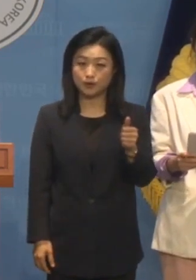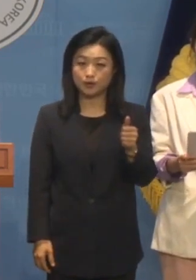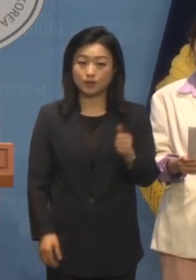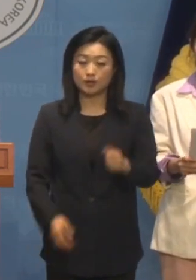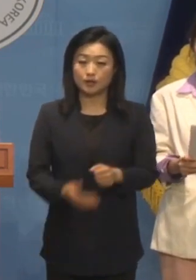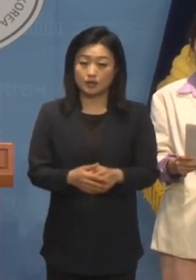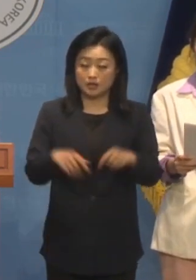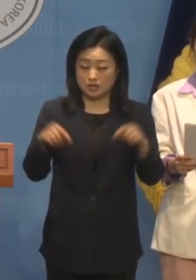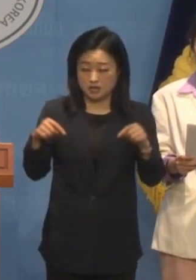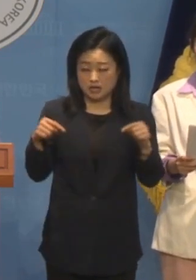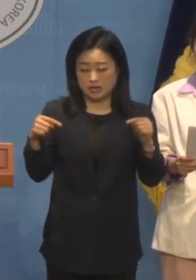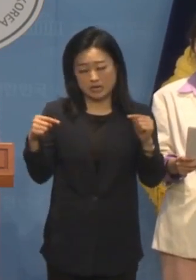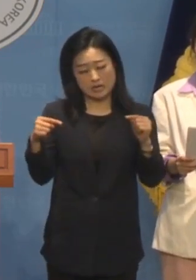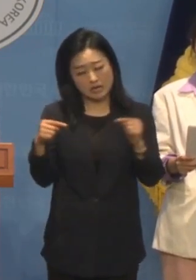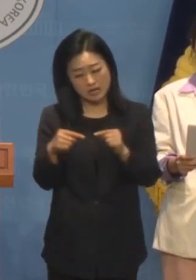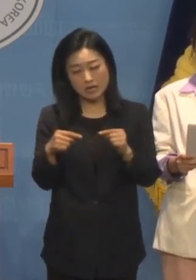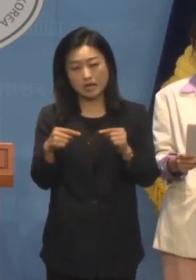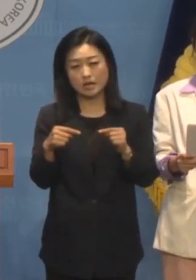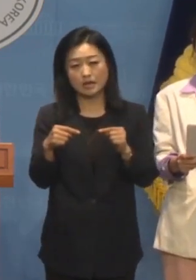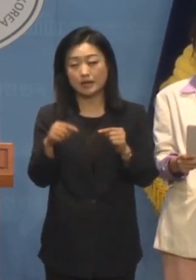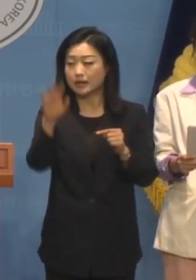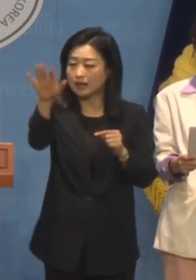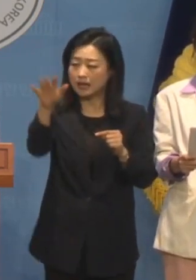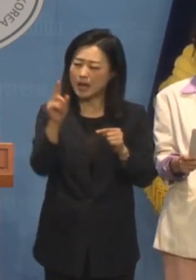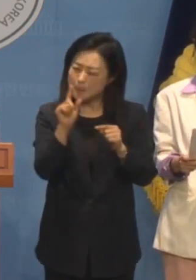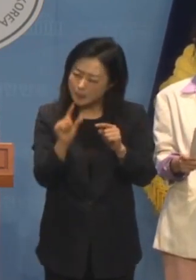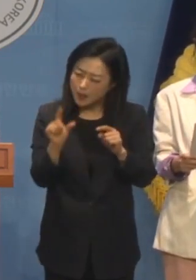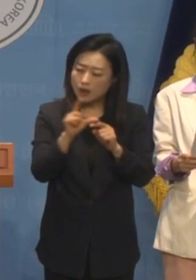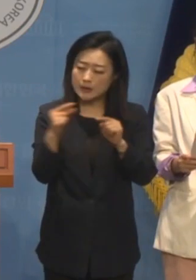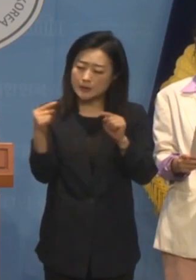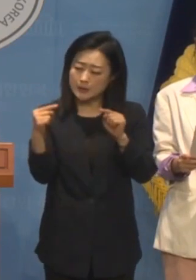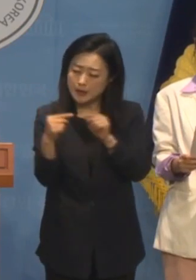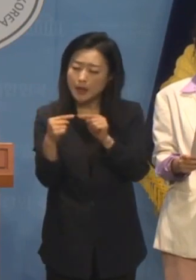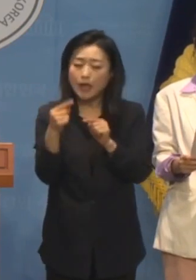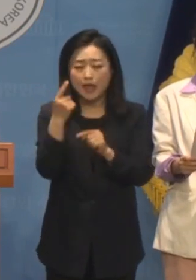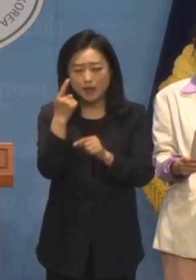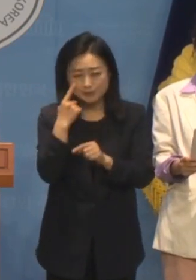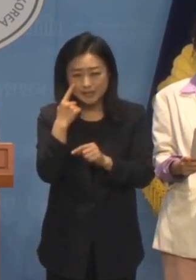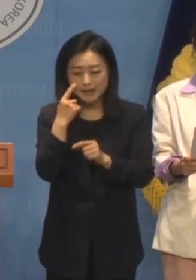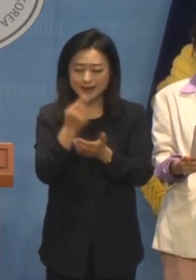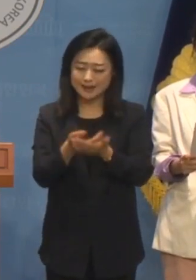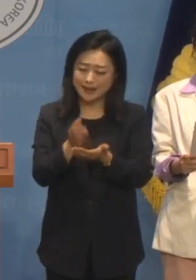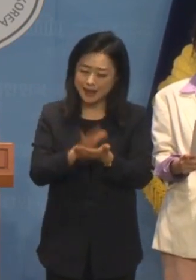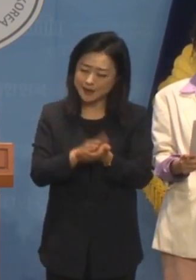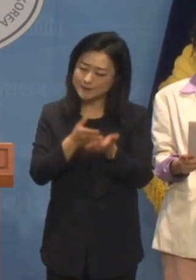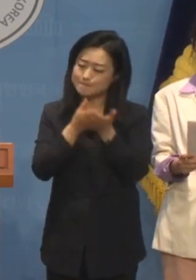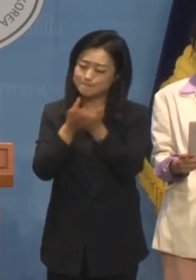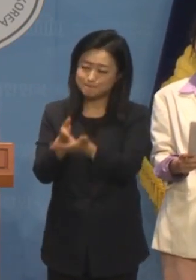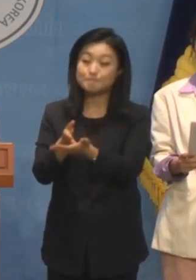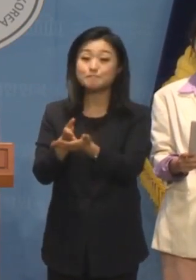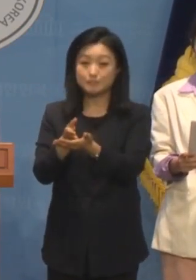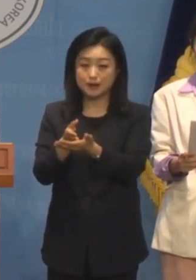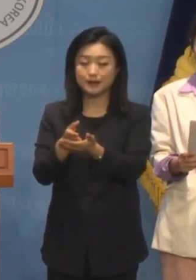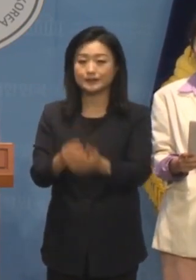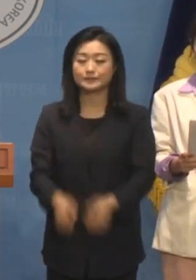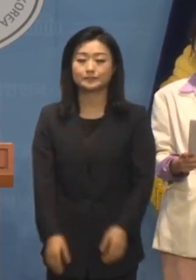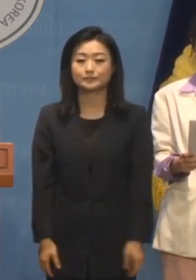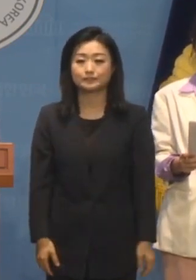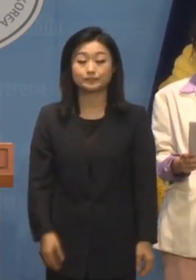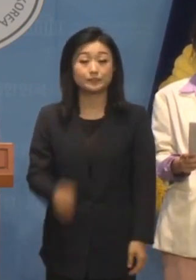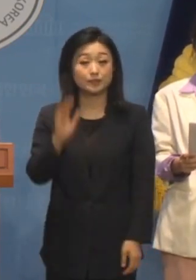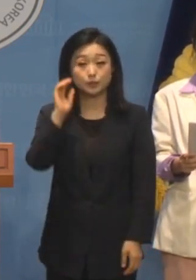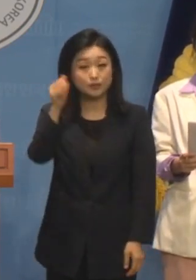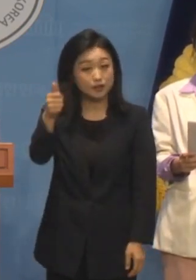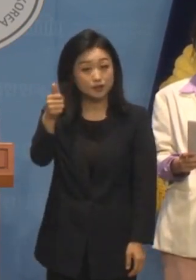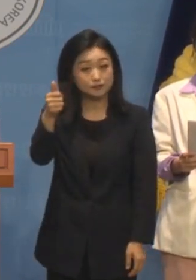나간다고 주저앉기보다 반 걸음이라도 나아가자며 추가적인 개혁안까지 제시했지만 윤석열